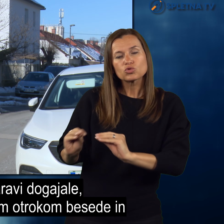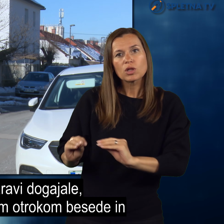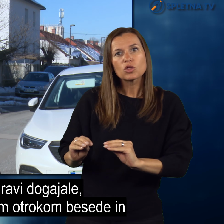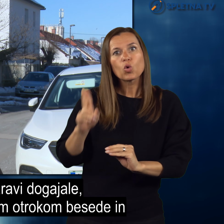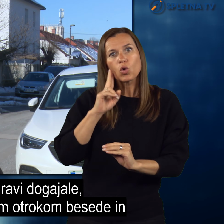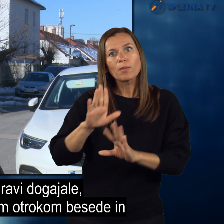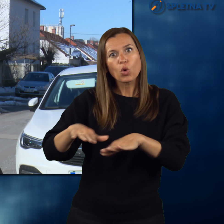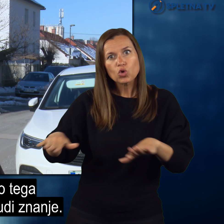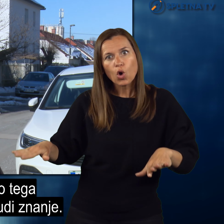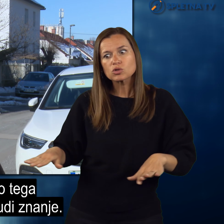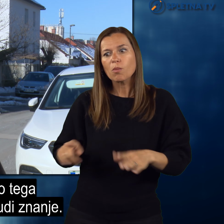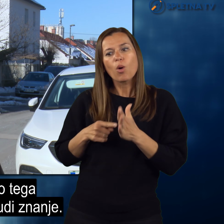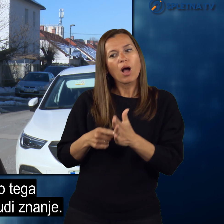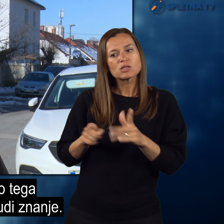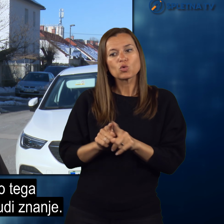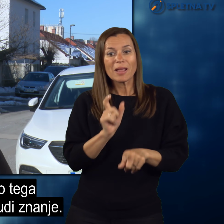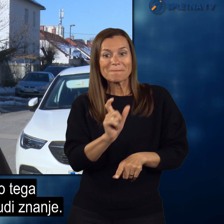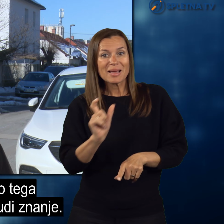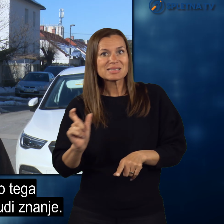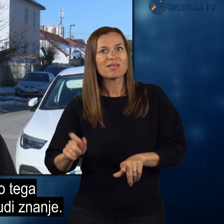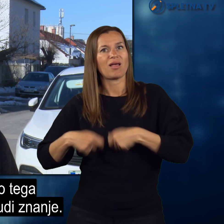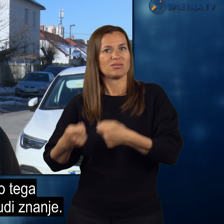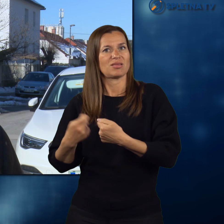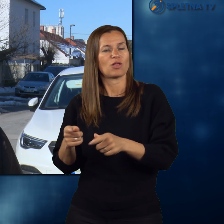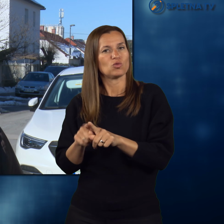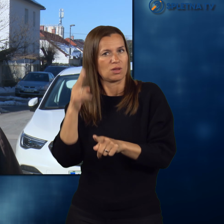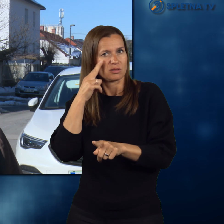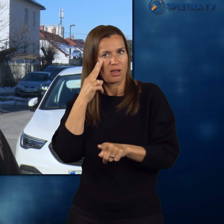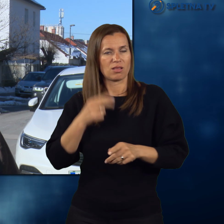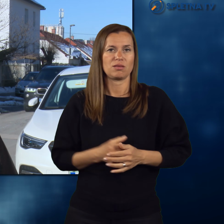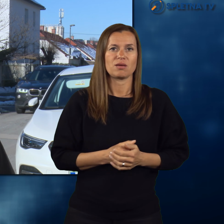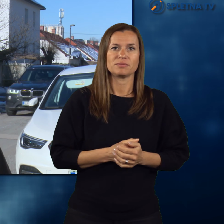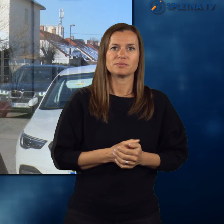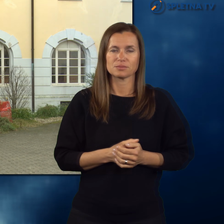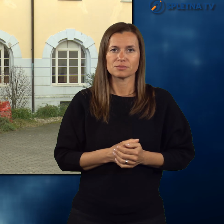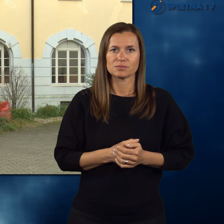otrokom besede in preko tega seveda tudi znanje.